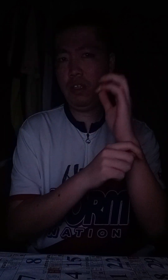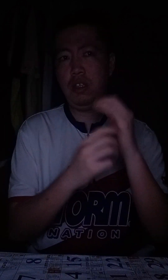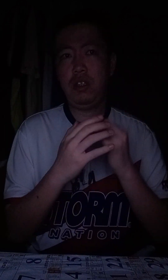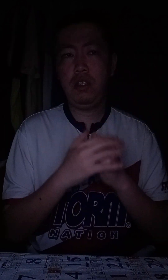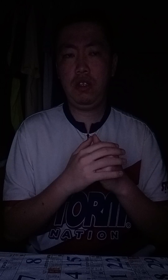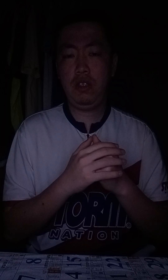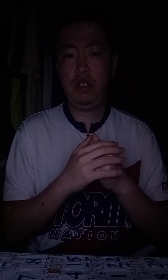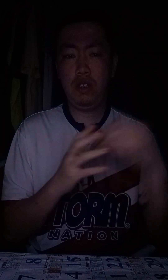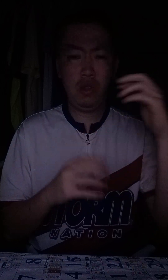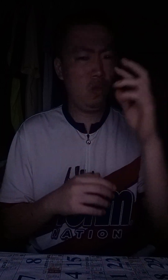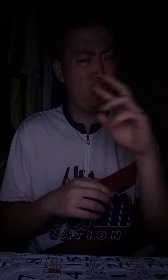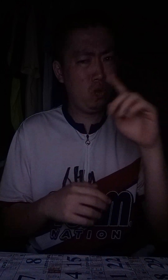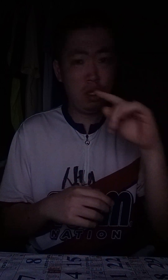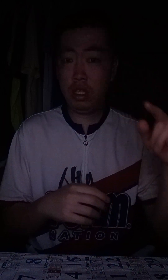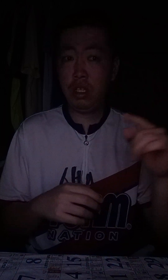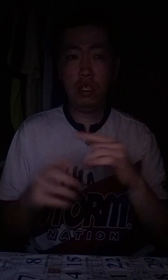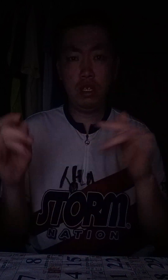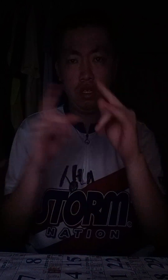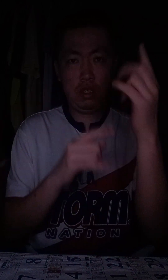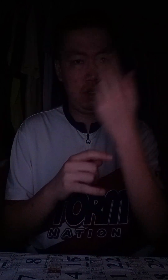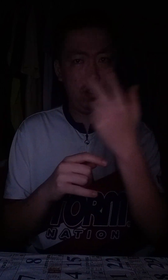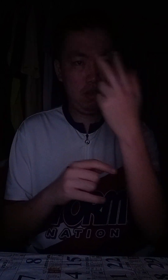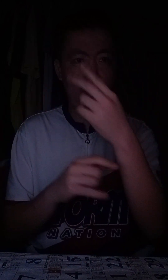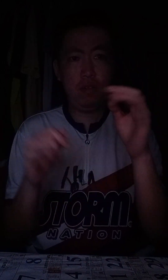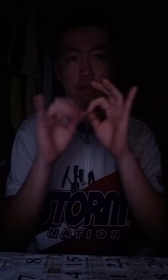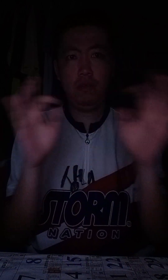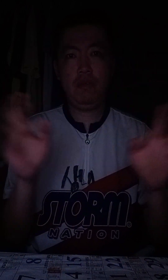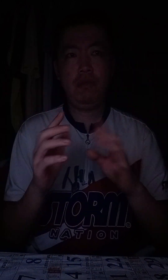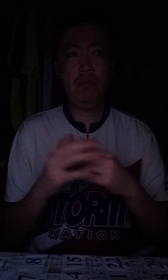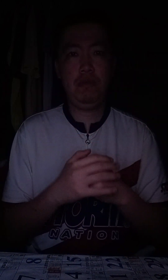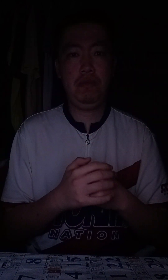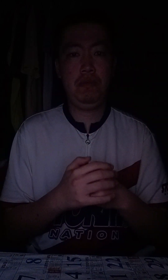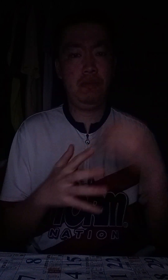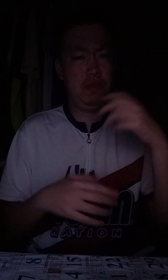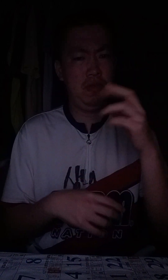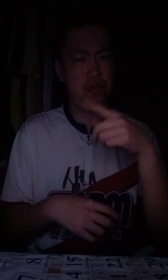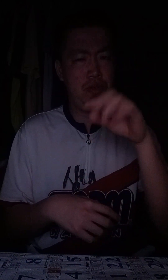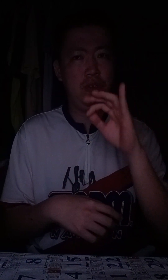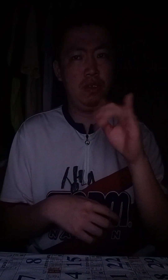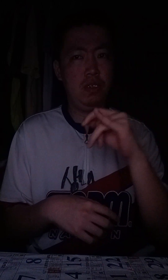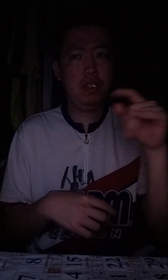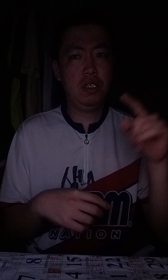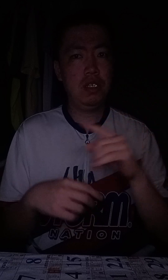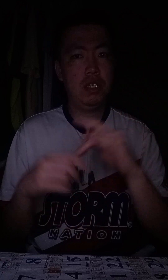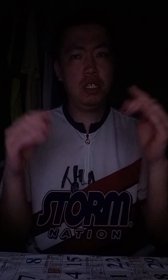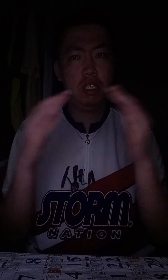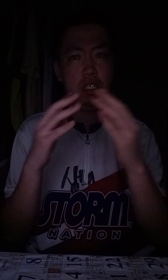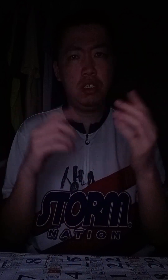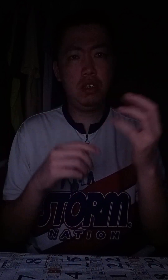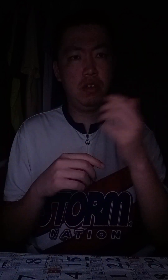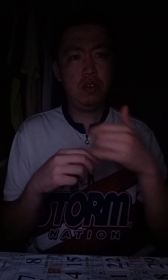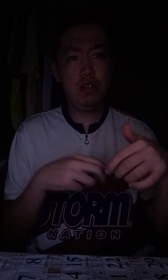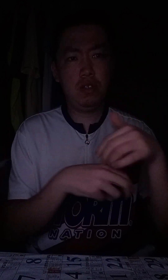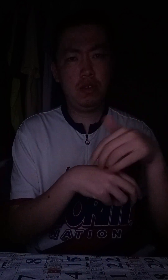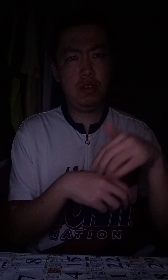사고 충격이 어느 정도였는지 짐작해야 합니다. 이 사고로 운전자 68살 A씨가 병원으로 옮겨졌지만